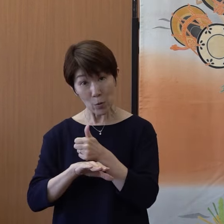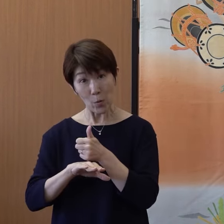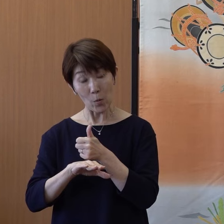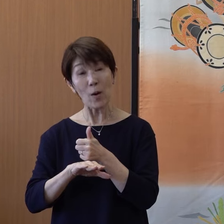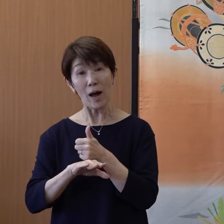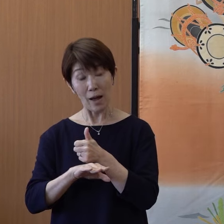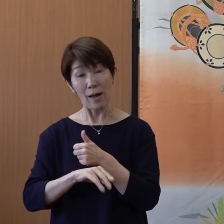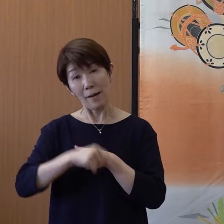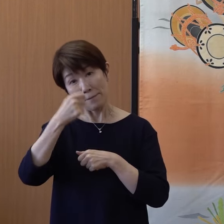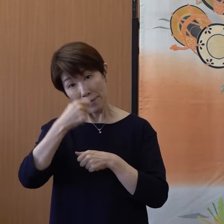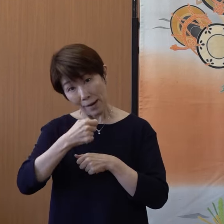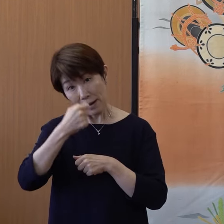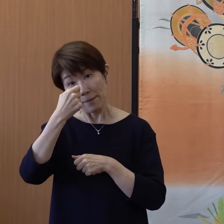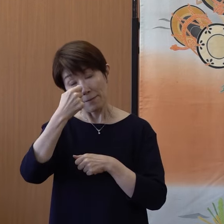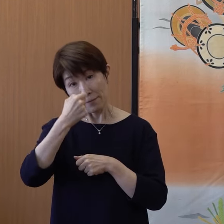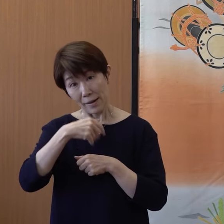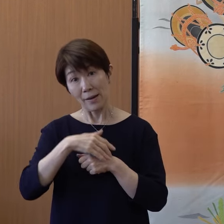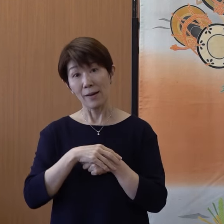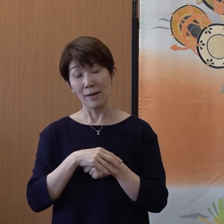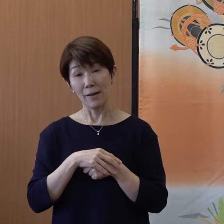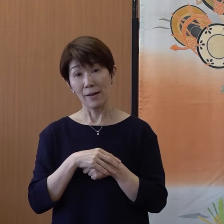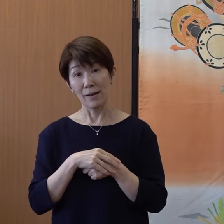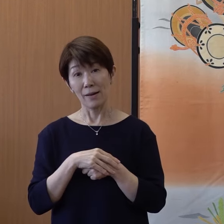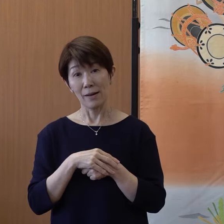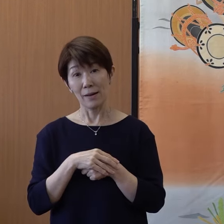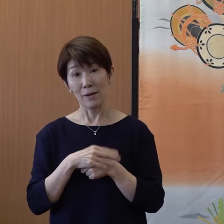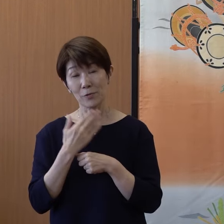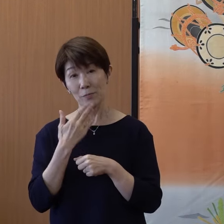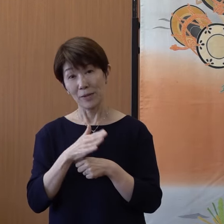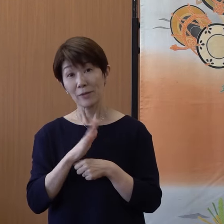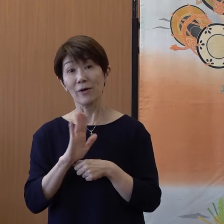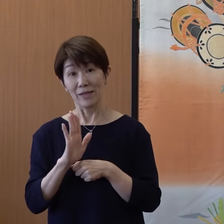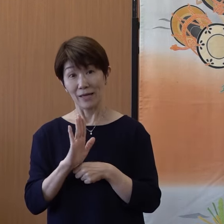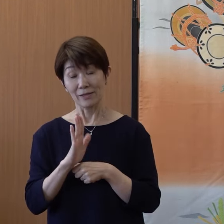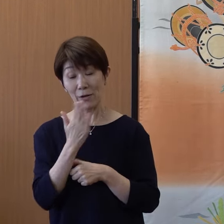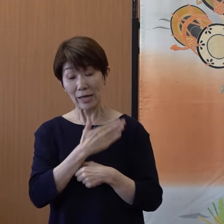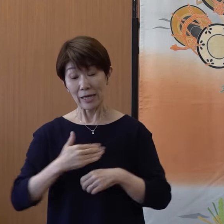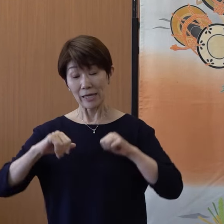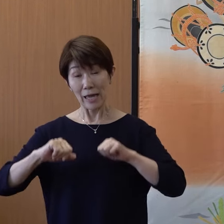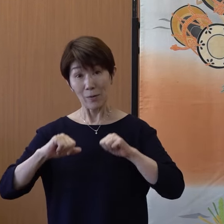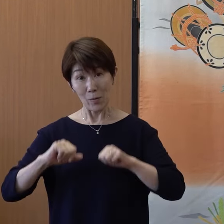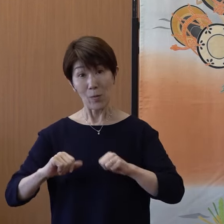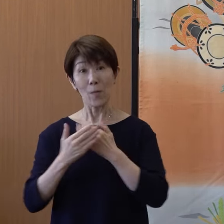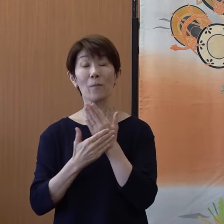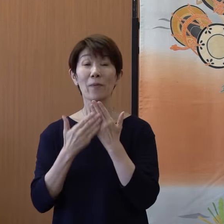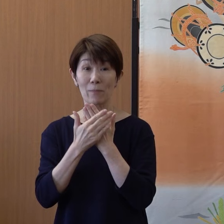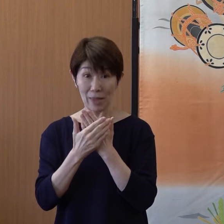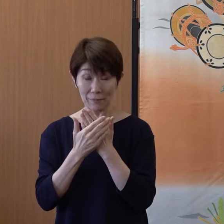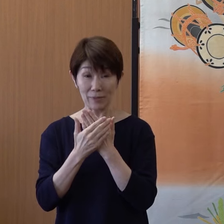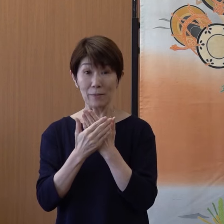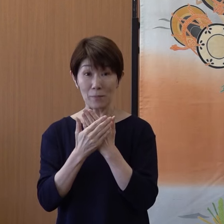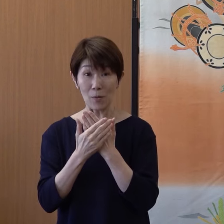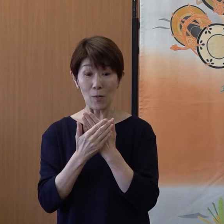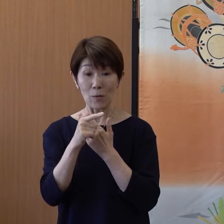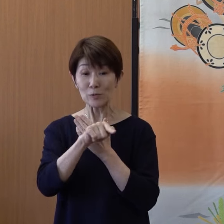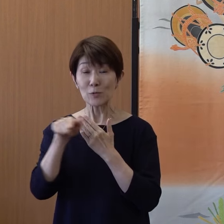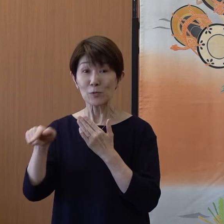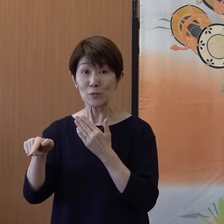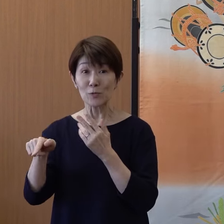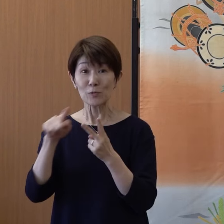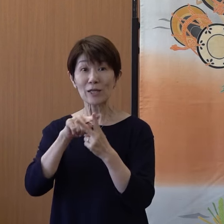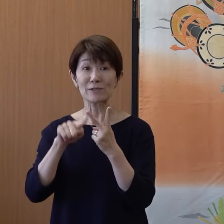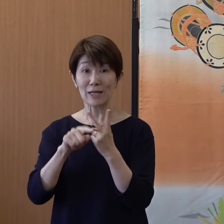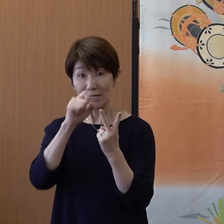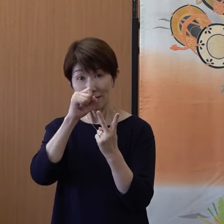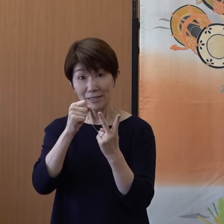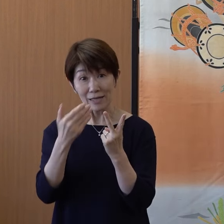と不便ではない、あるいは健康面としても、こちらの2箇所が良いかというように考え